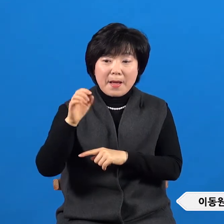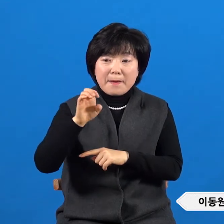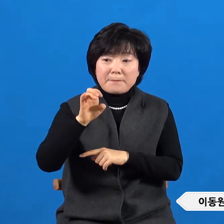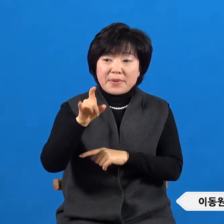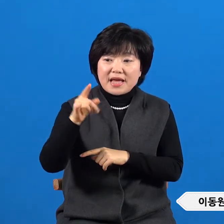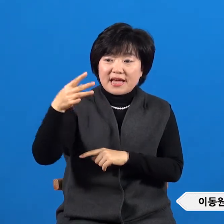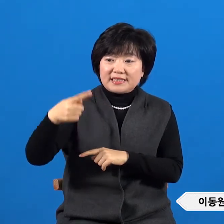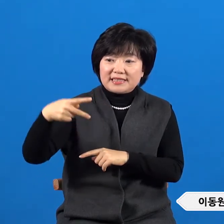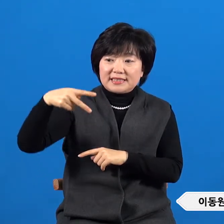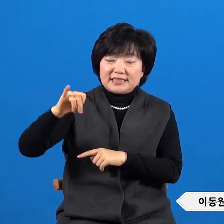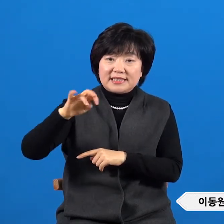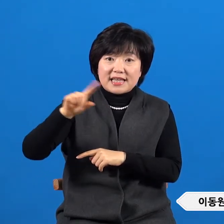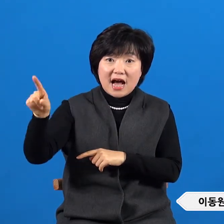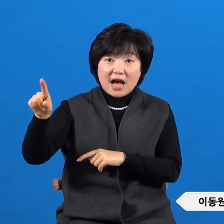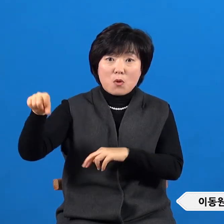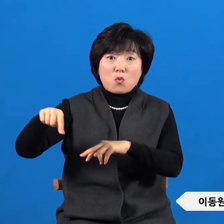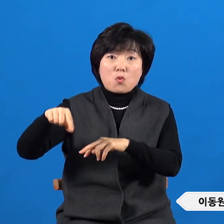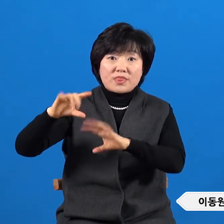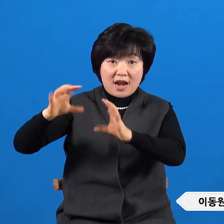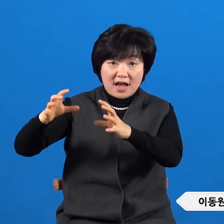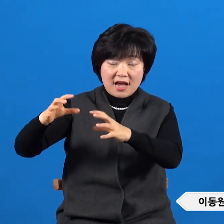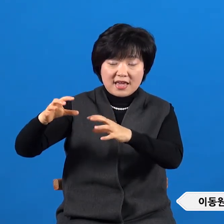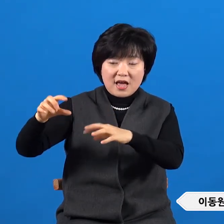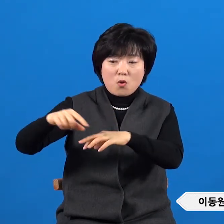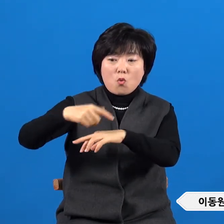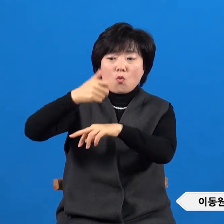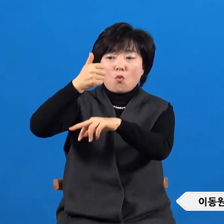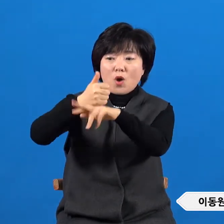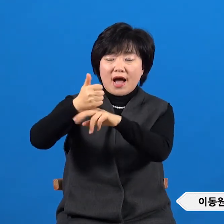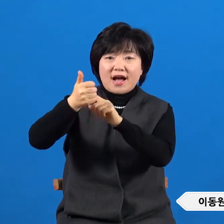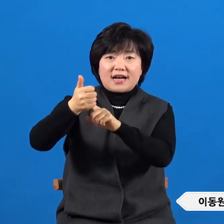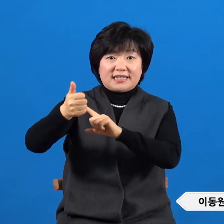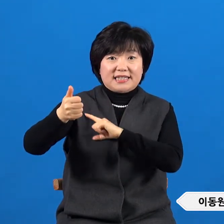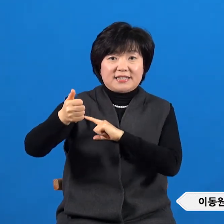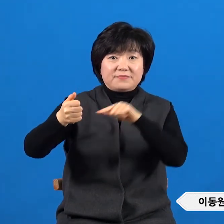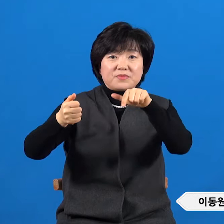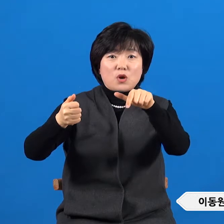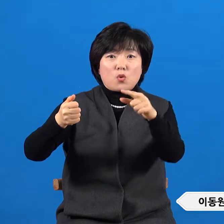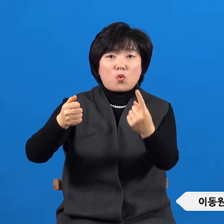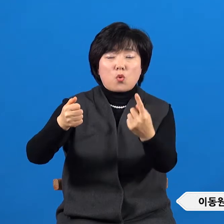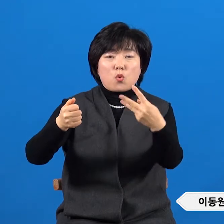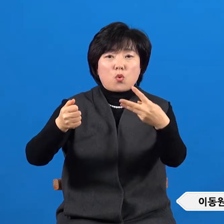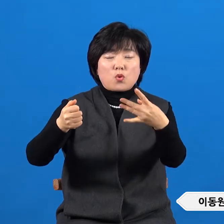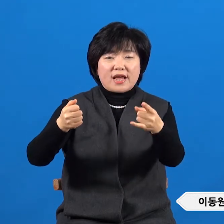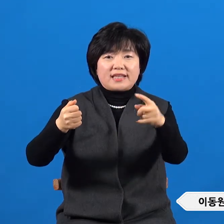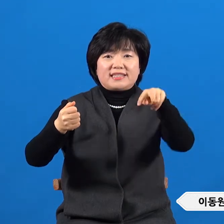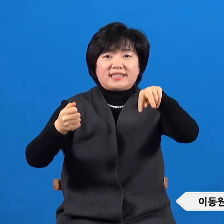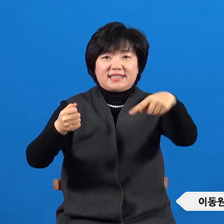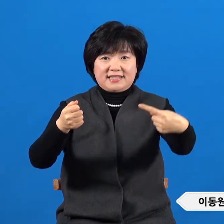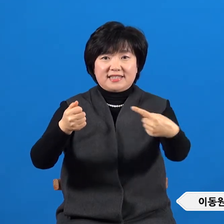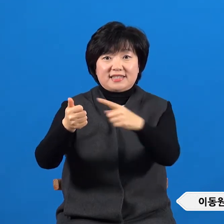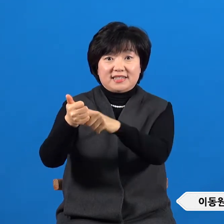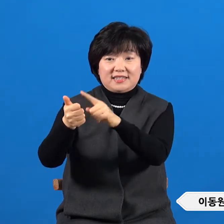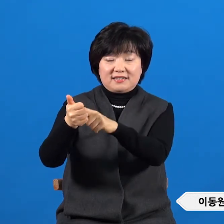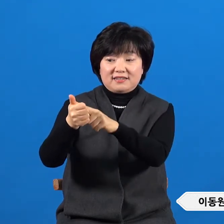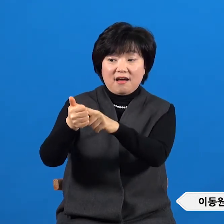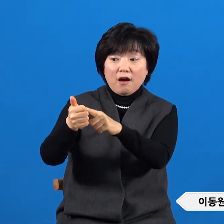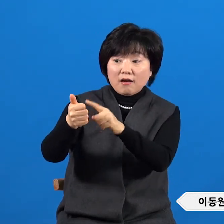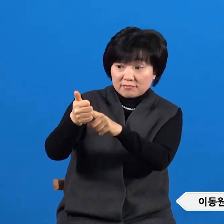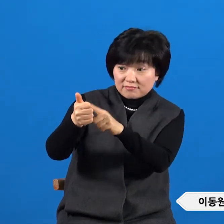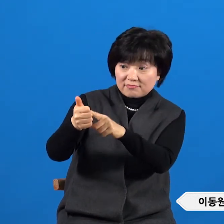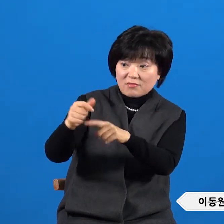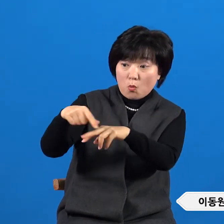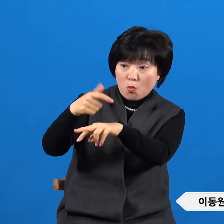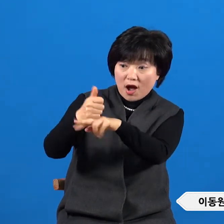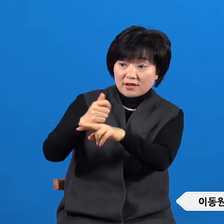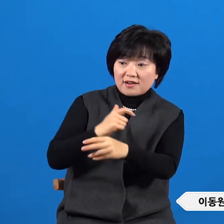통치자였던 바사는 페르시아, 당시의 페르시아의 고레스 혹은 사이러스라고 불리워지기도 하는